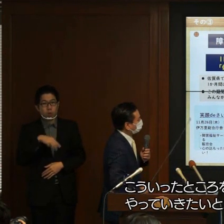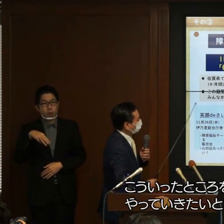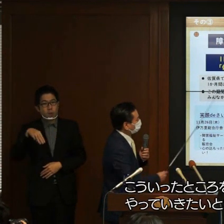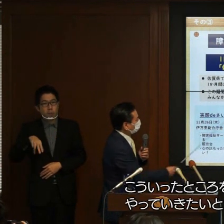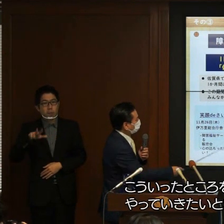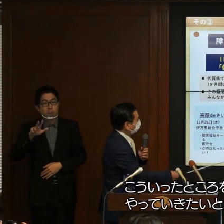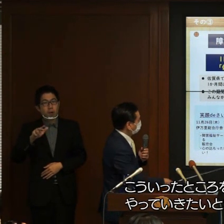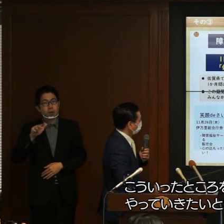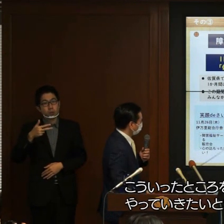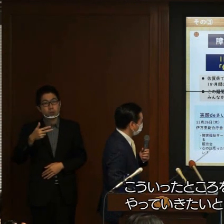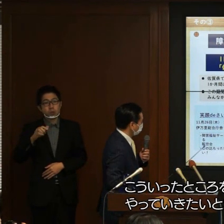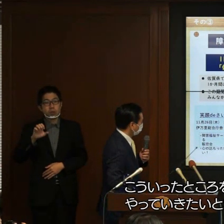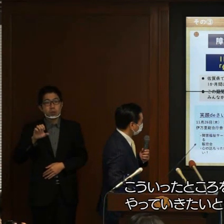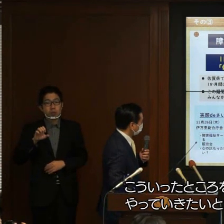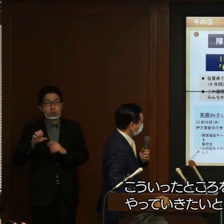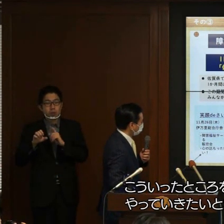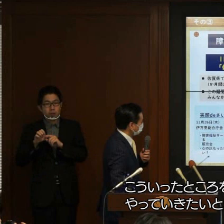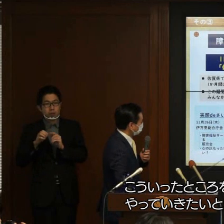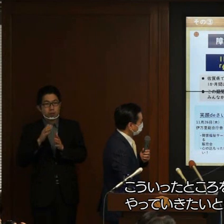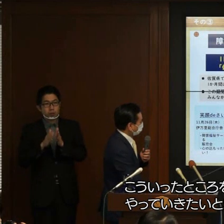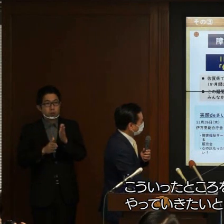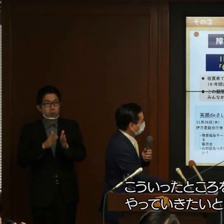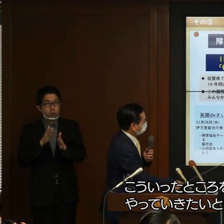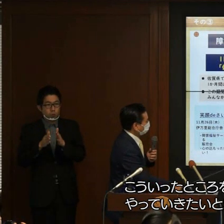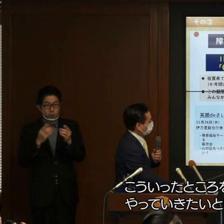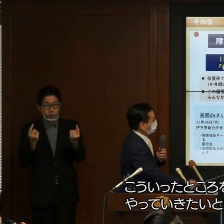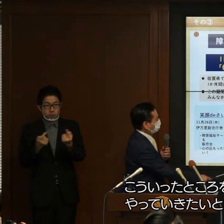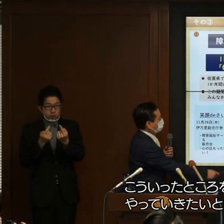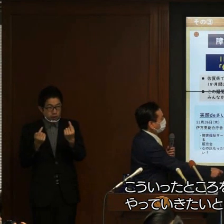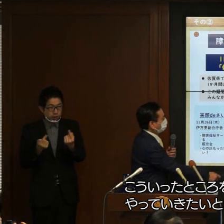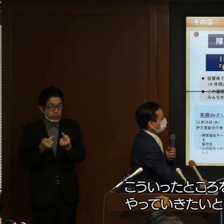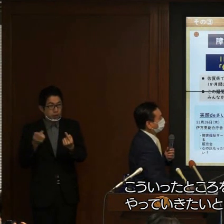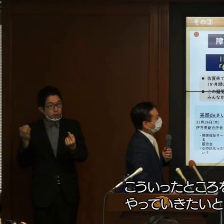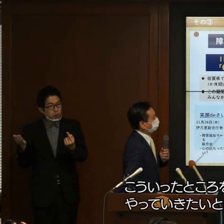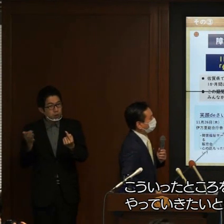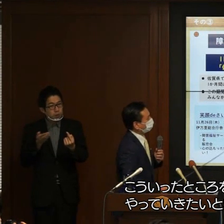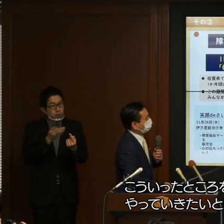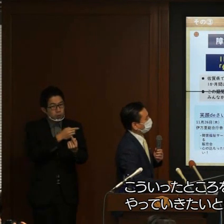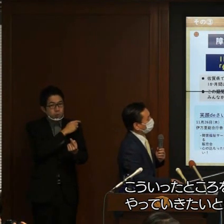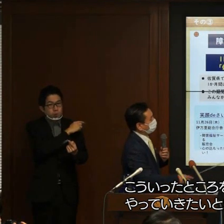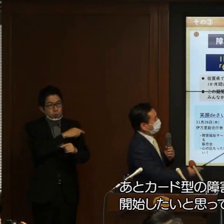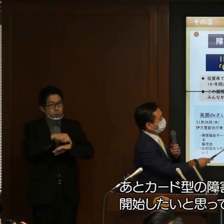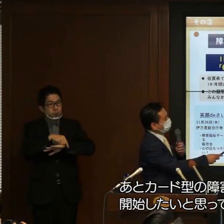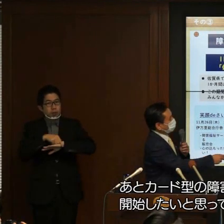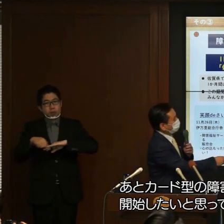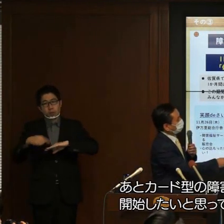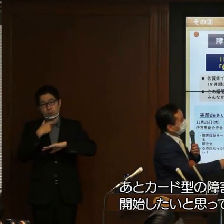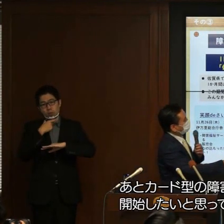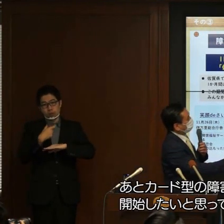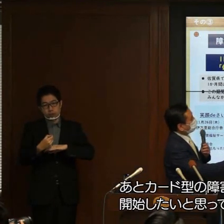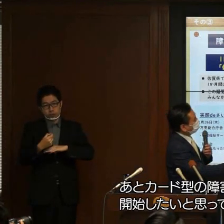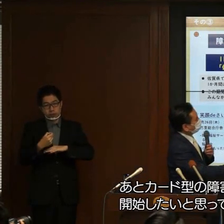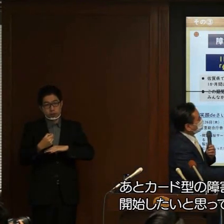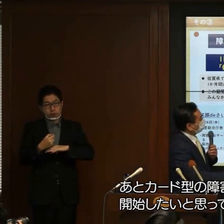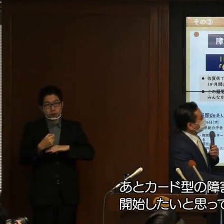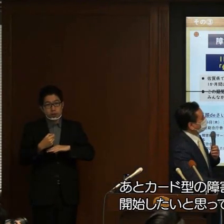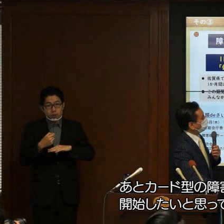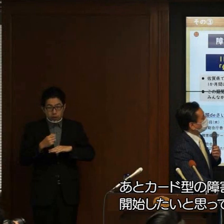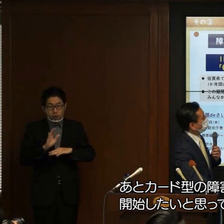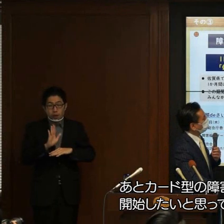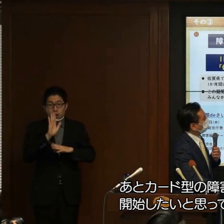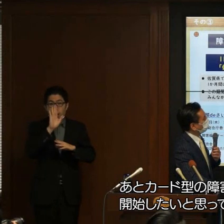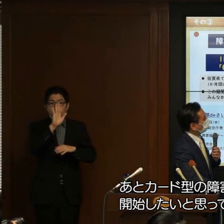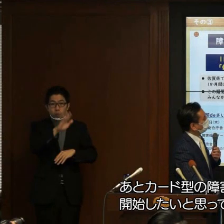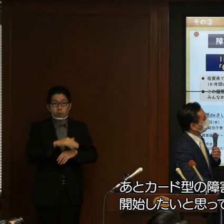か、こういったところをなんかちょっとずれてますやっていきたいと思っているのと、あとですね、カード型